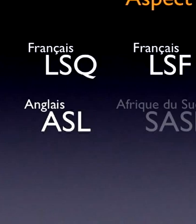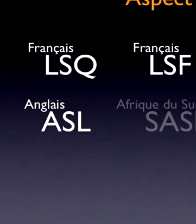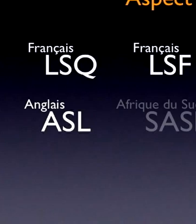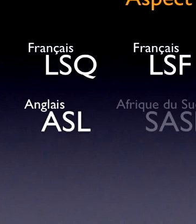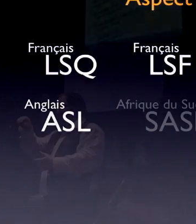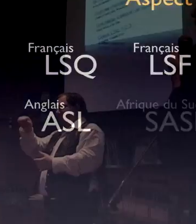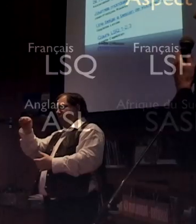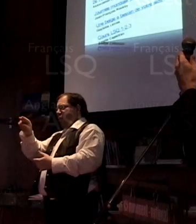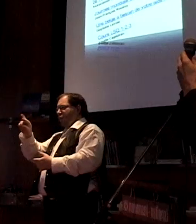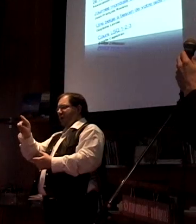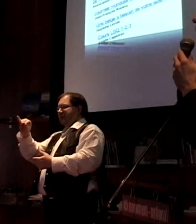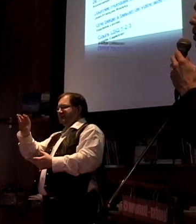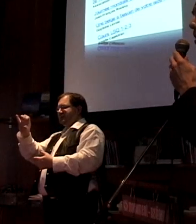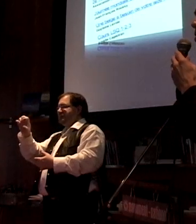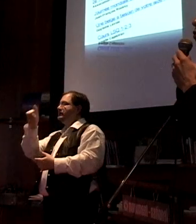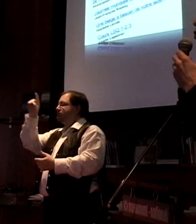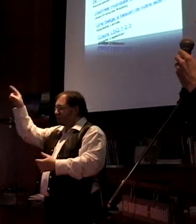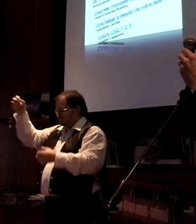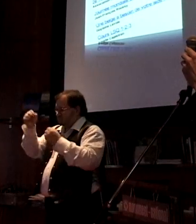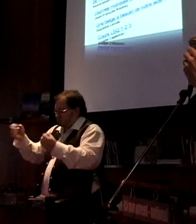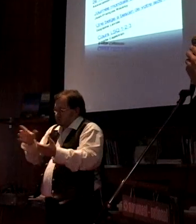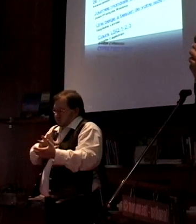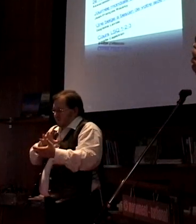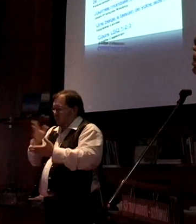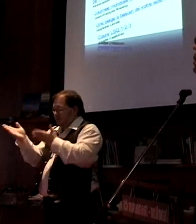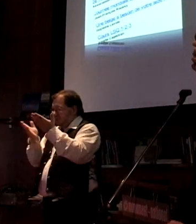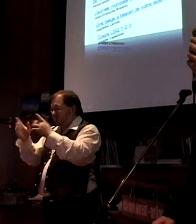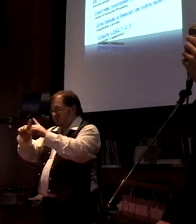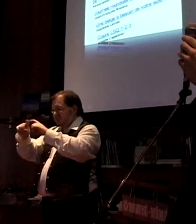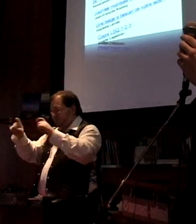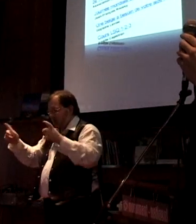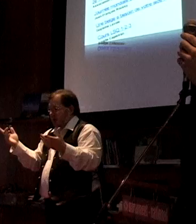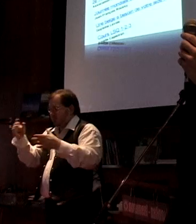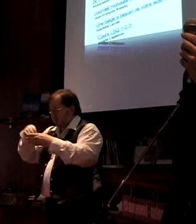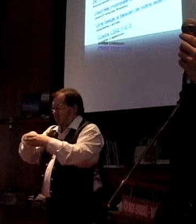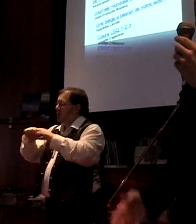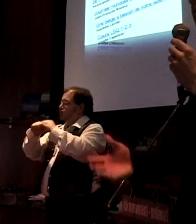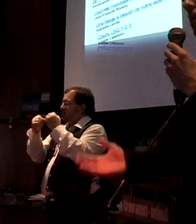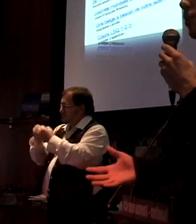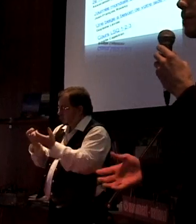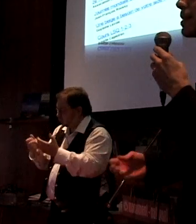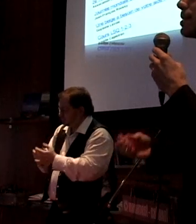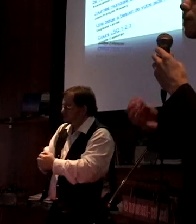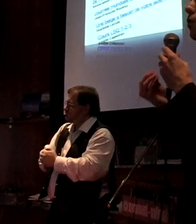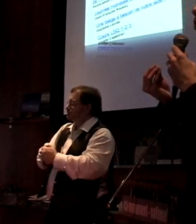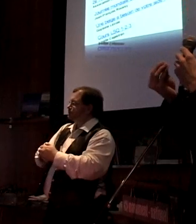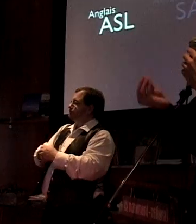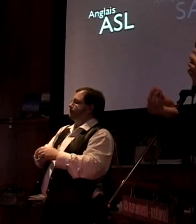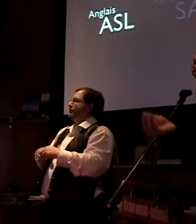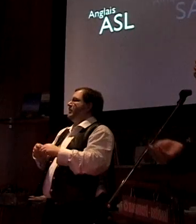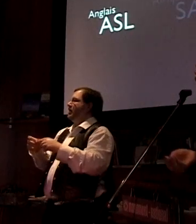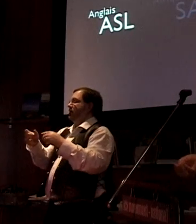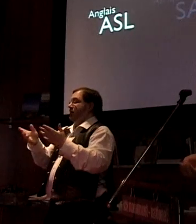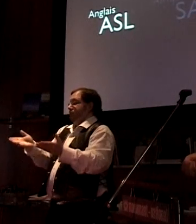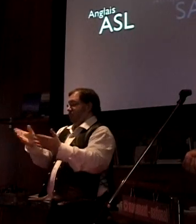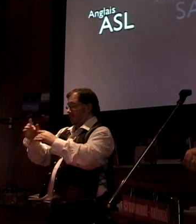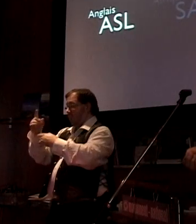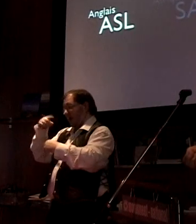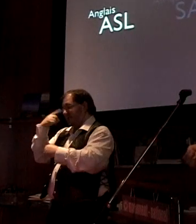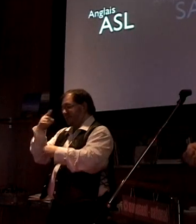qui va permettre à une personne sourde d'avoir un petit coup de main pour remplir son rapport d'impôt. Ça peut être pratique. Donc, on veut donner du support à ces associations-là.